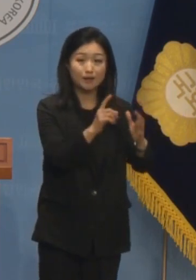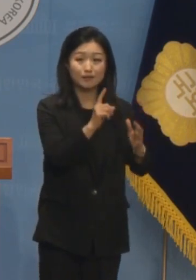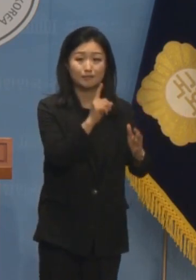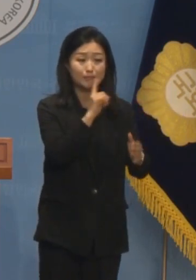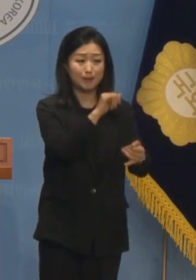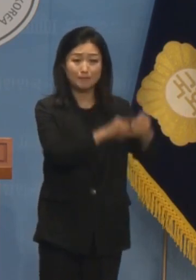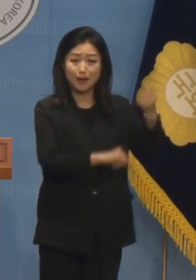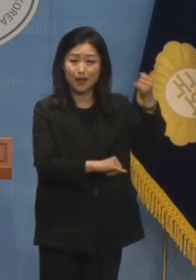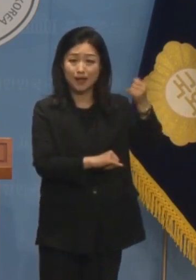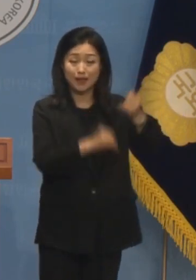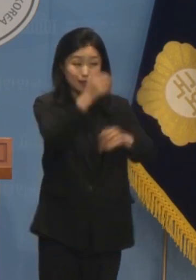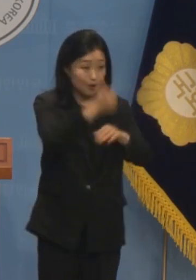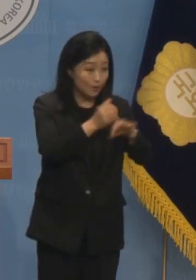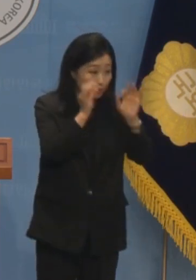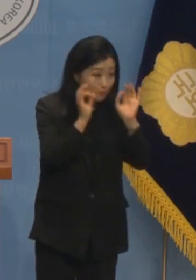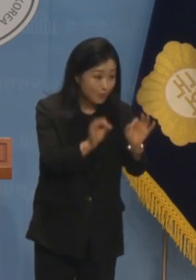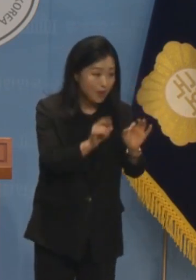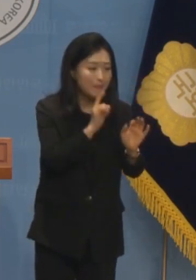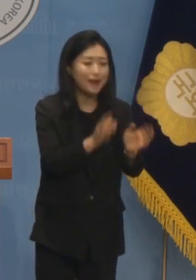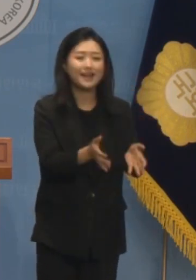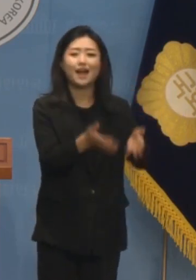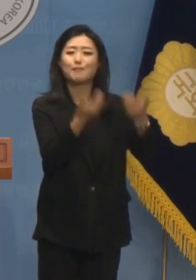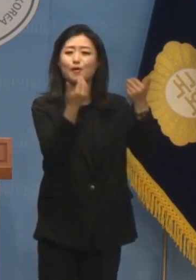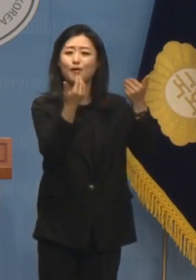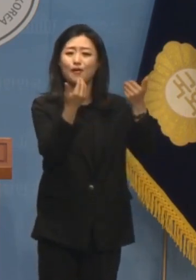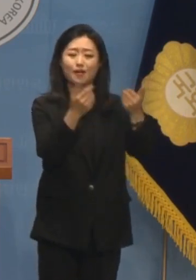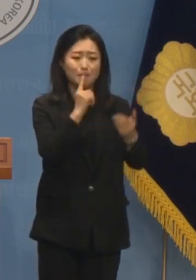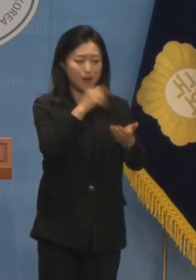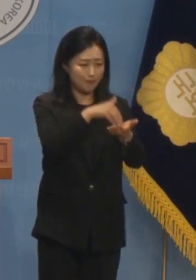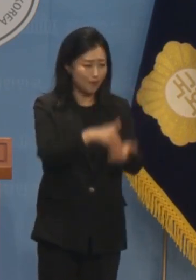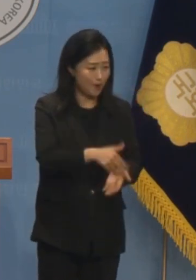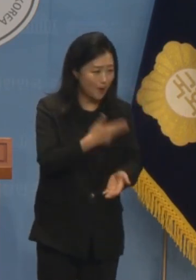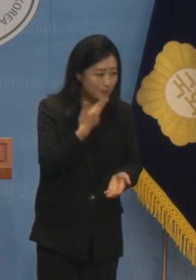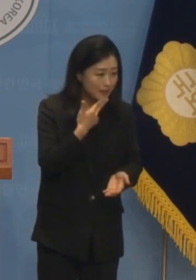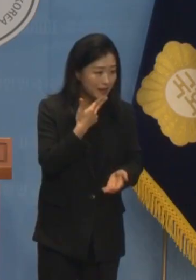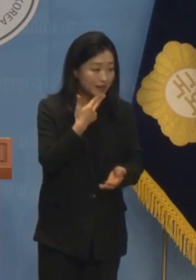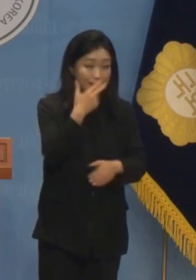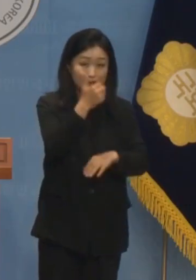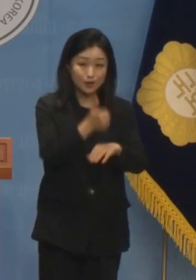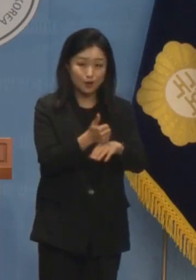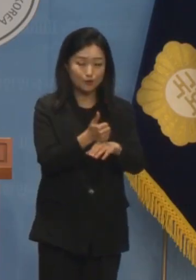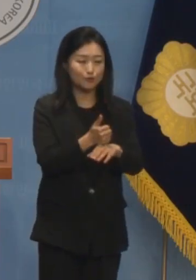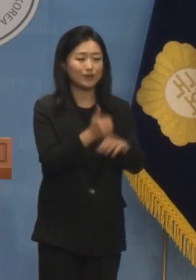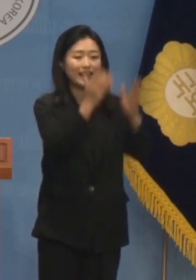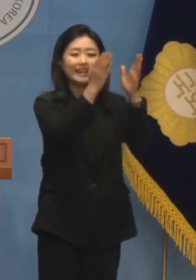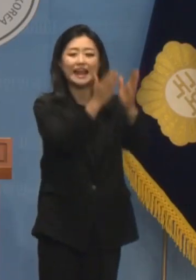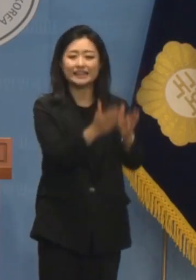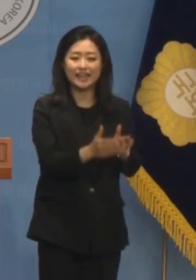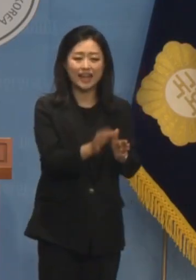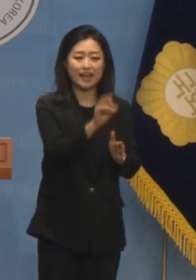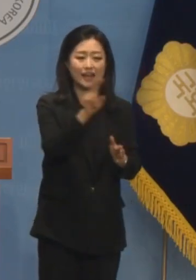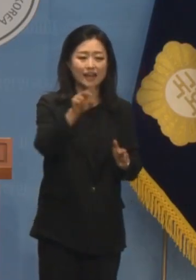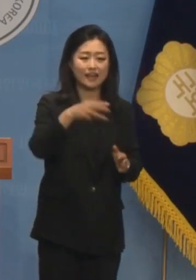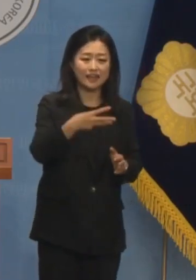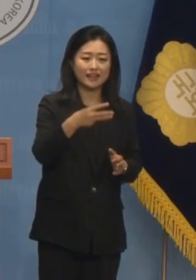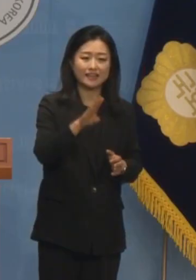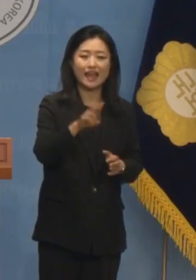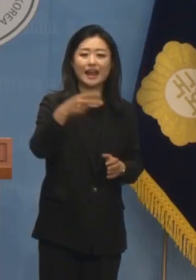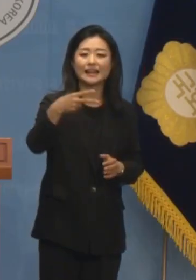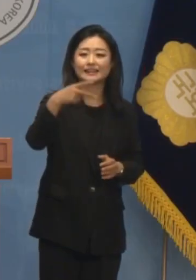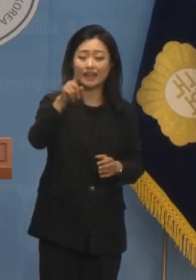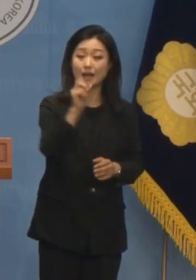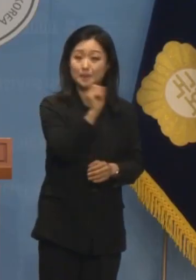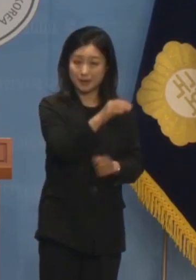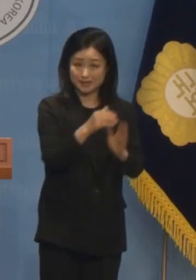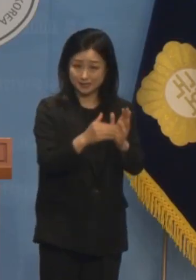진중하지 못한 언행에 사람이 얇다 이렇게 평가한 겁니다. 만약 조국 대표가